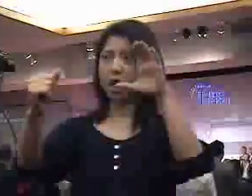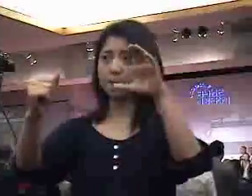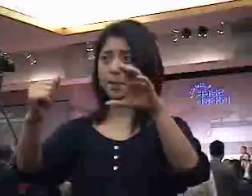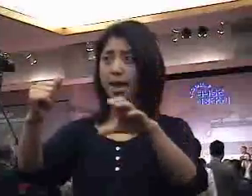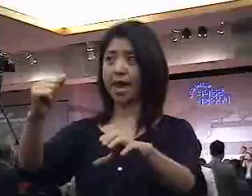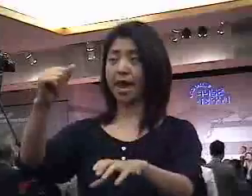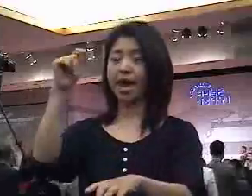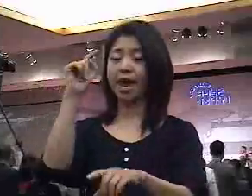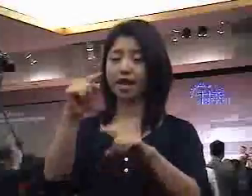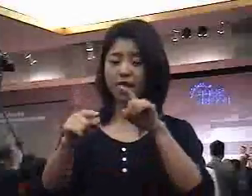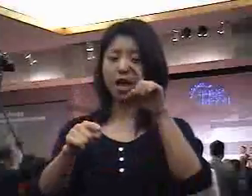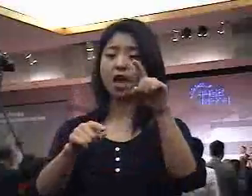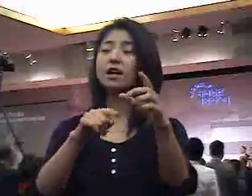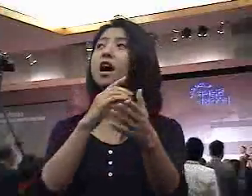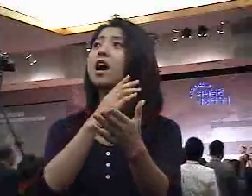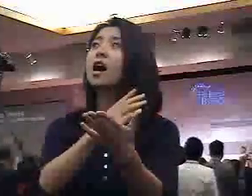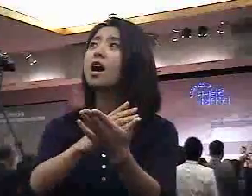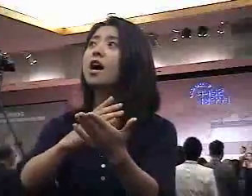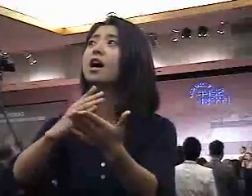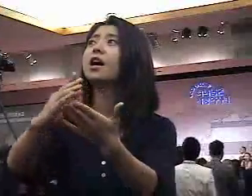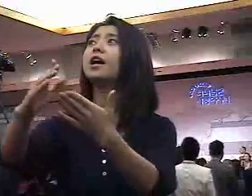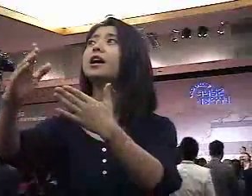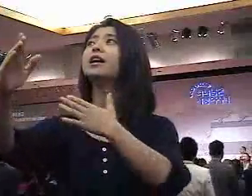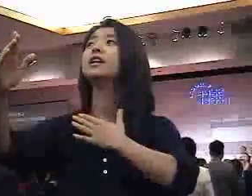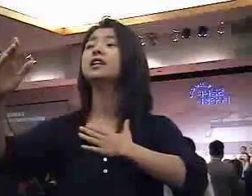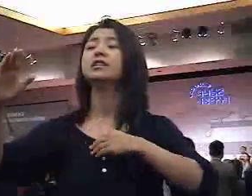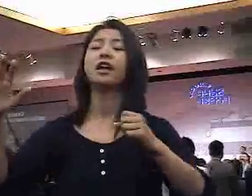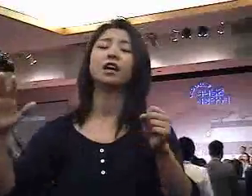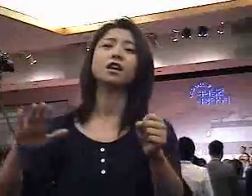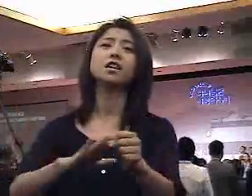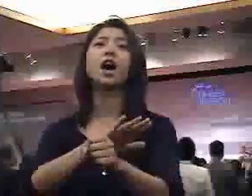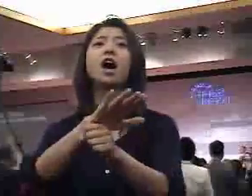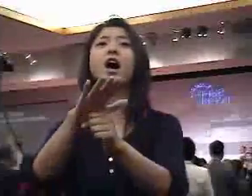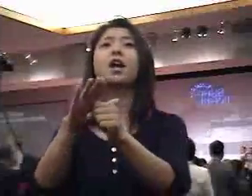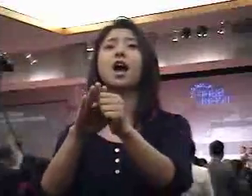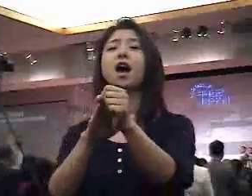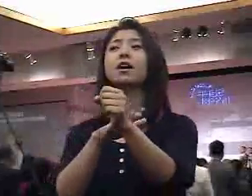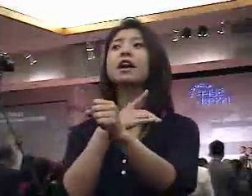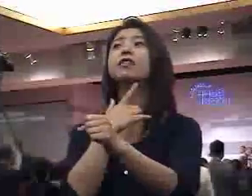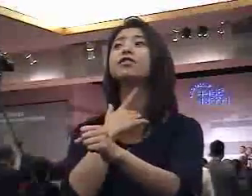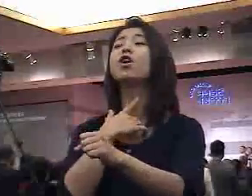주 앞에 나가 내가